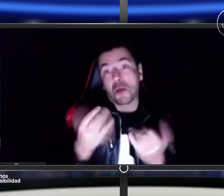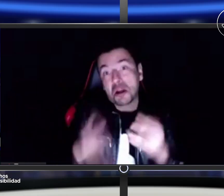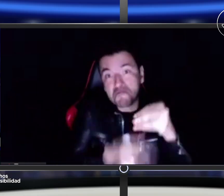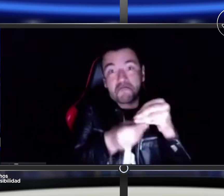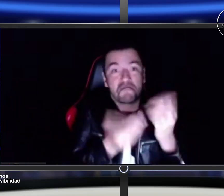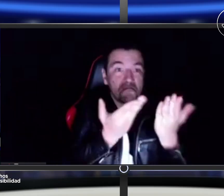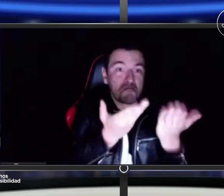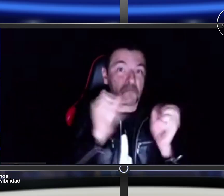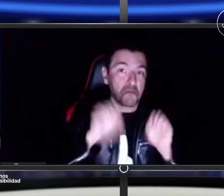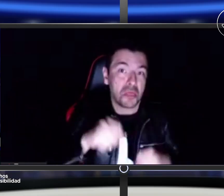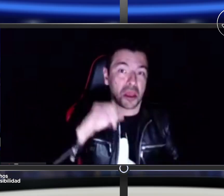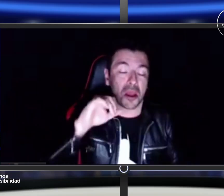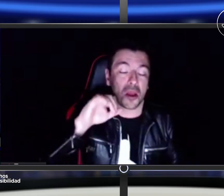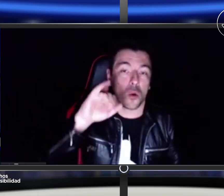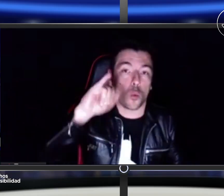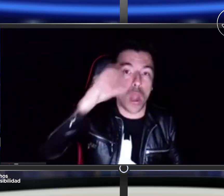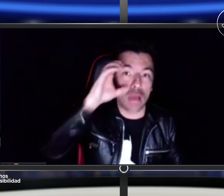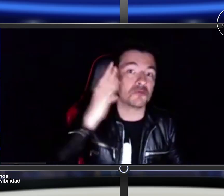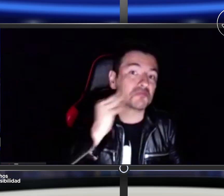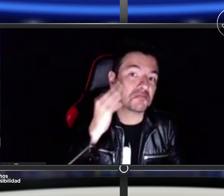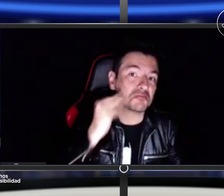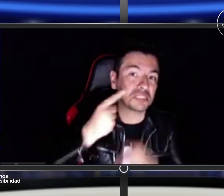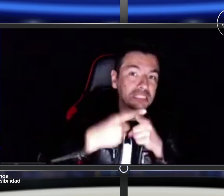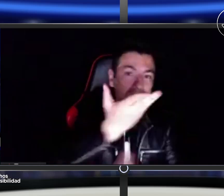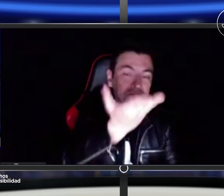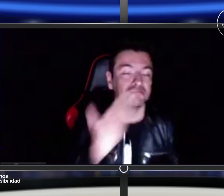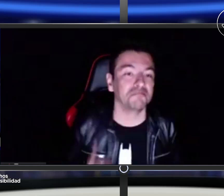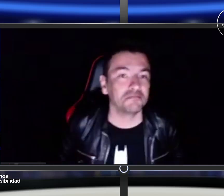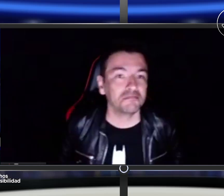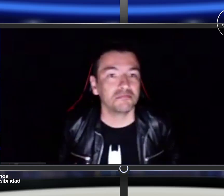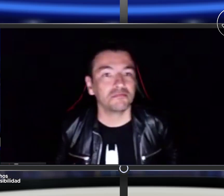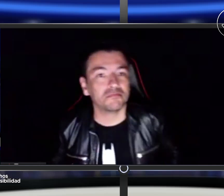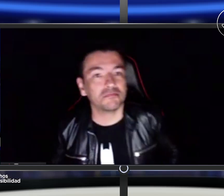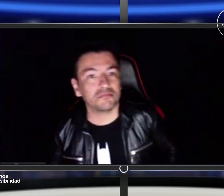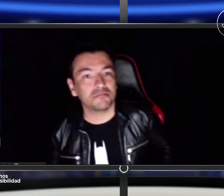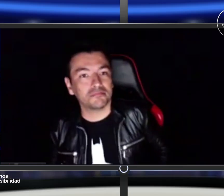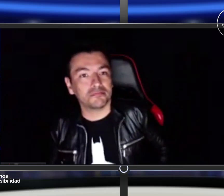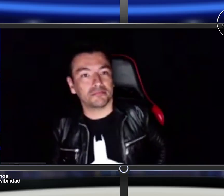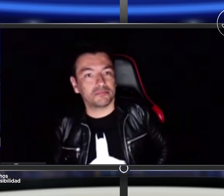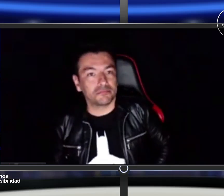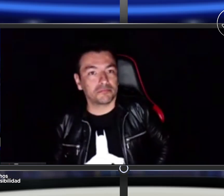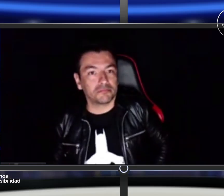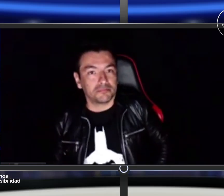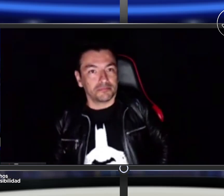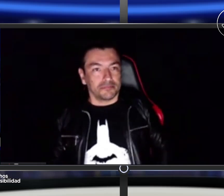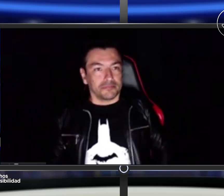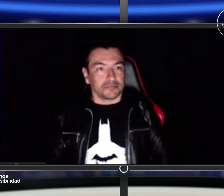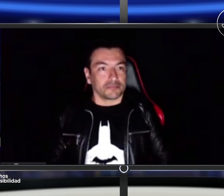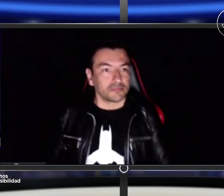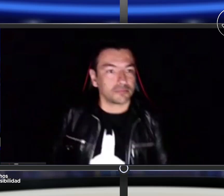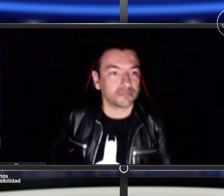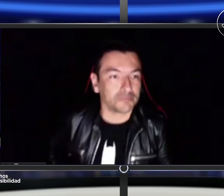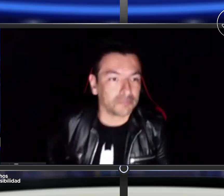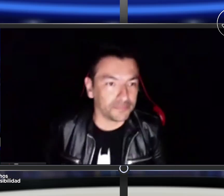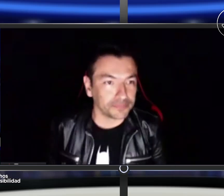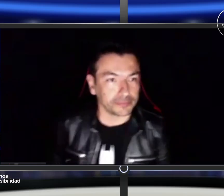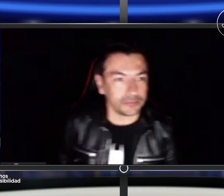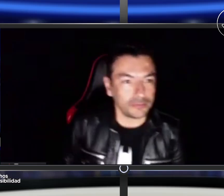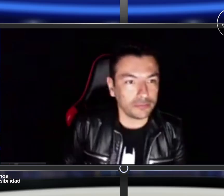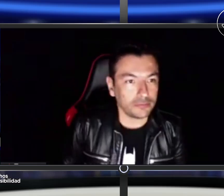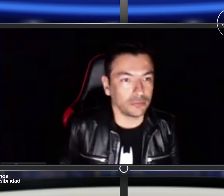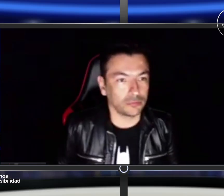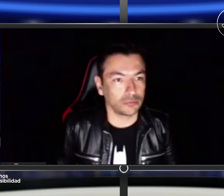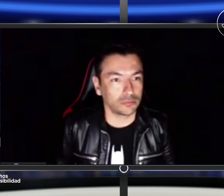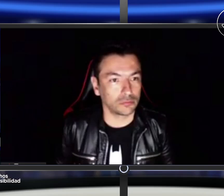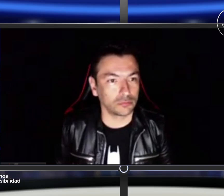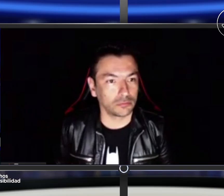¿no? Entonces, pues, ojalá que esta clase de acciones se pudieran hacer de otra manera para que fueran más accesibles para la persona sorda. Creo que